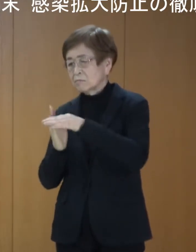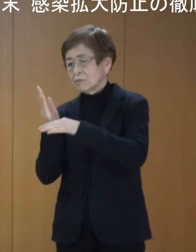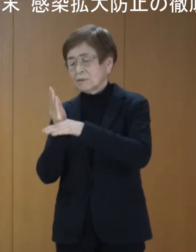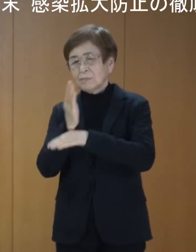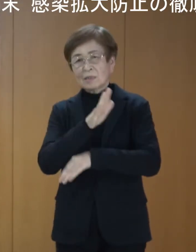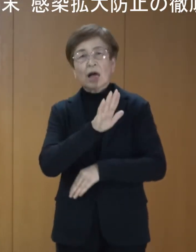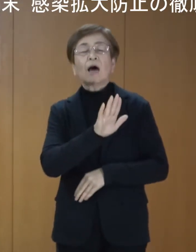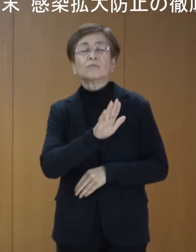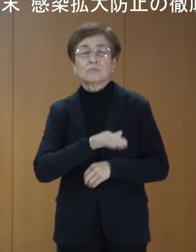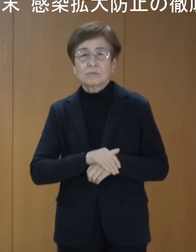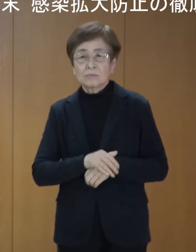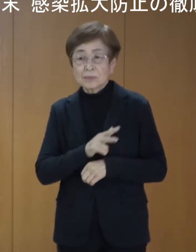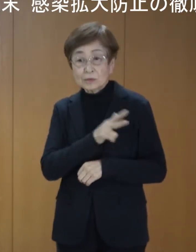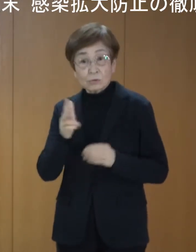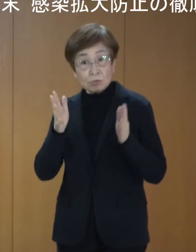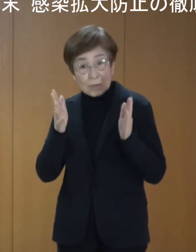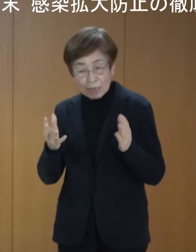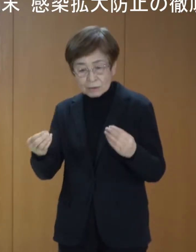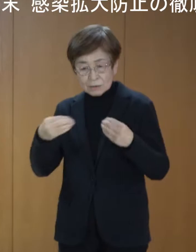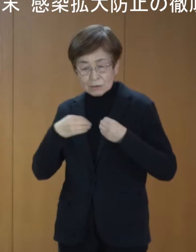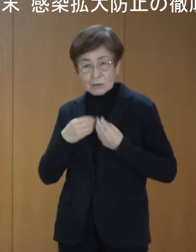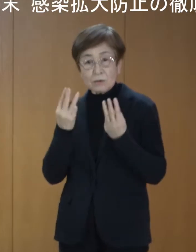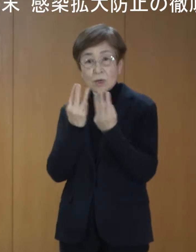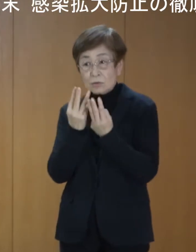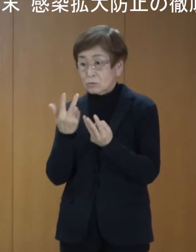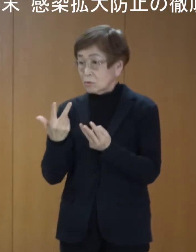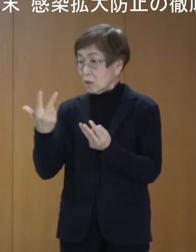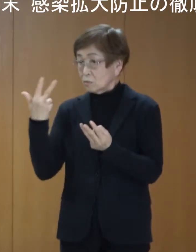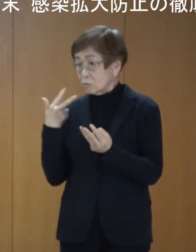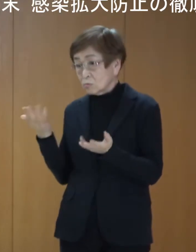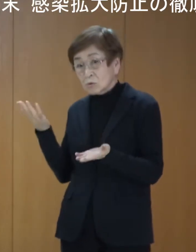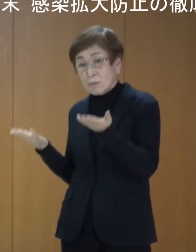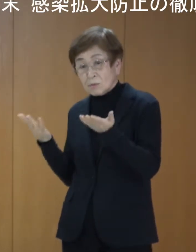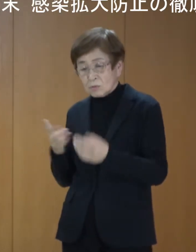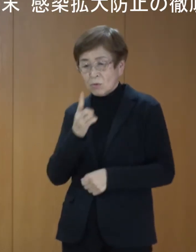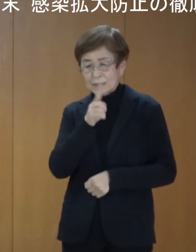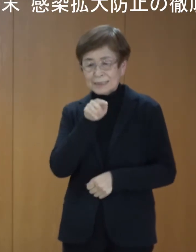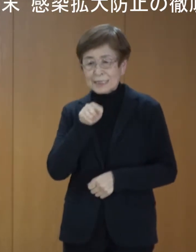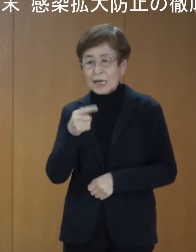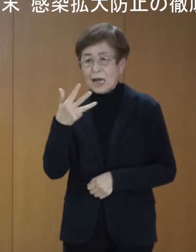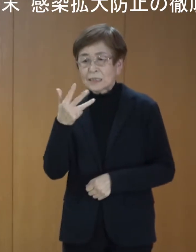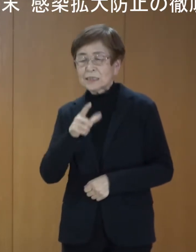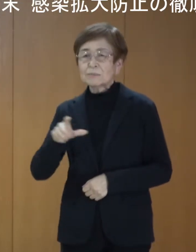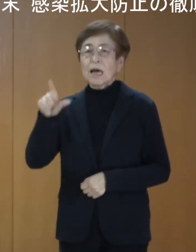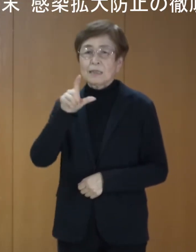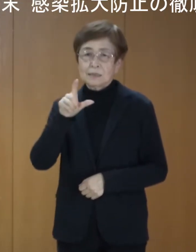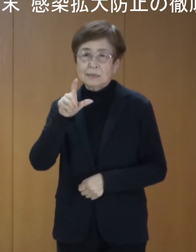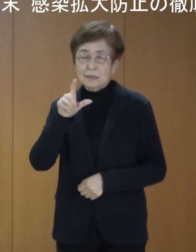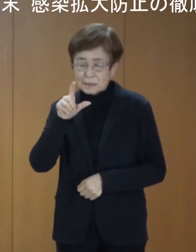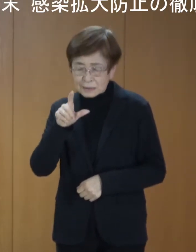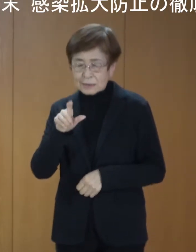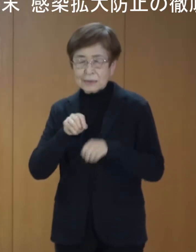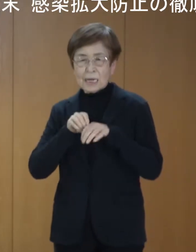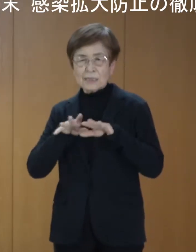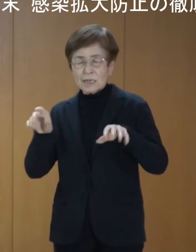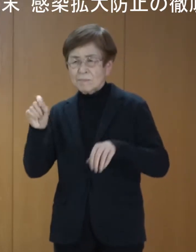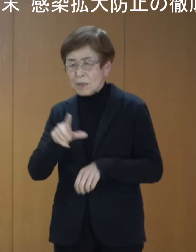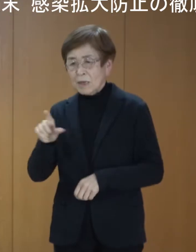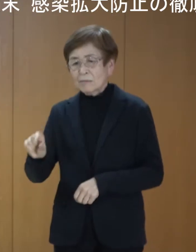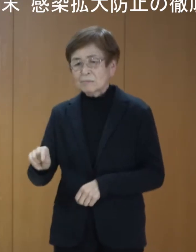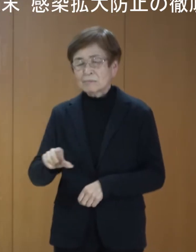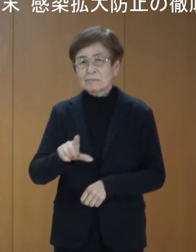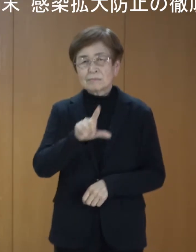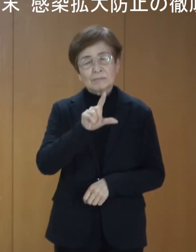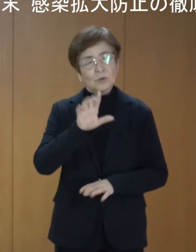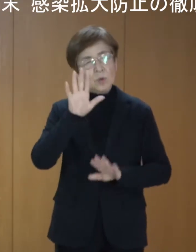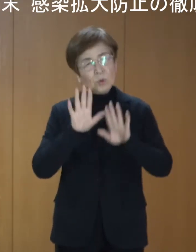1週間の感染者数が前の週と比べると 1.8 倍と感染再拡大の傾向に